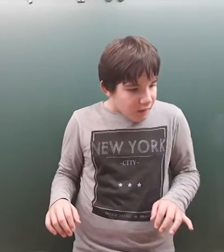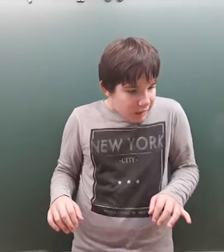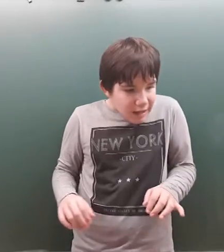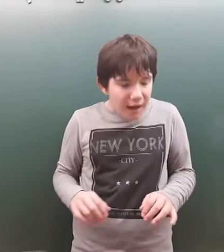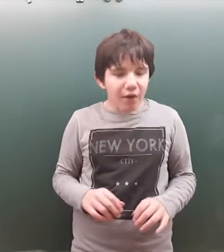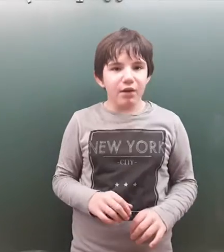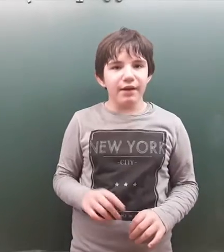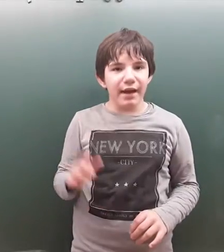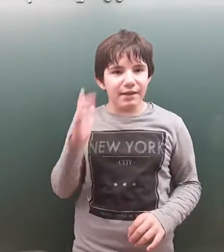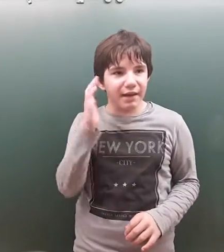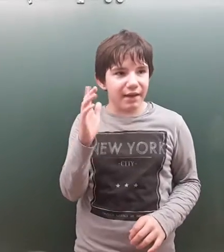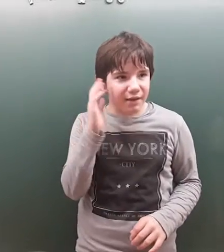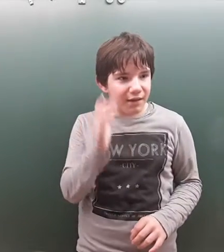Alors les Grèces inquiètent.